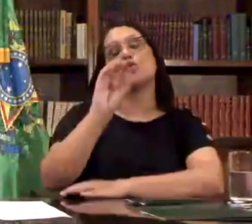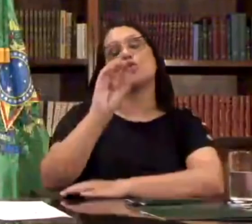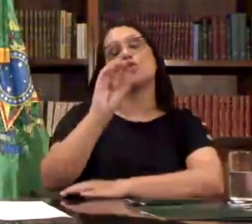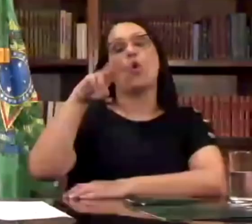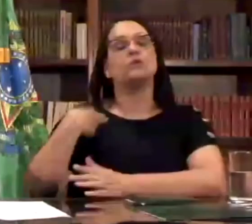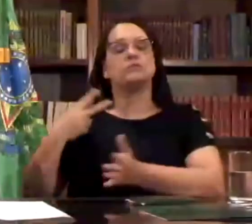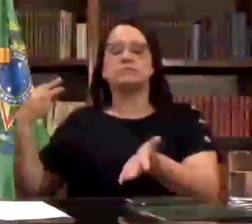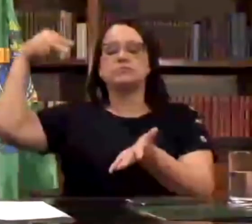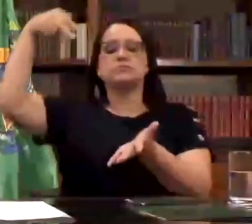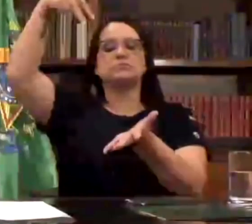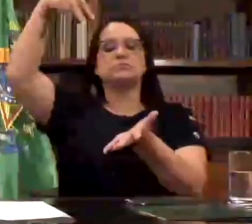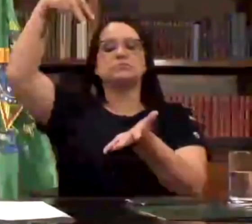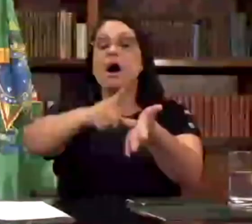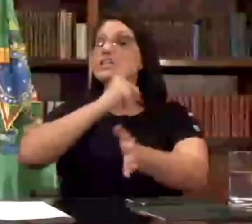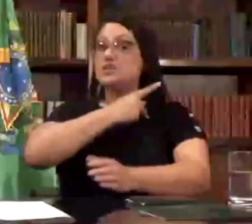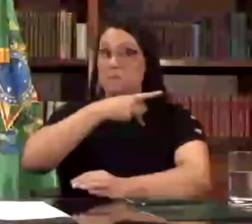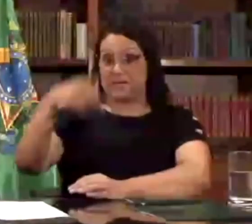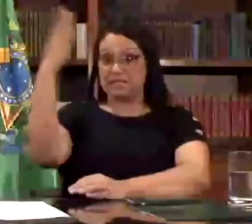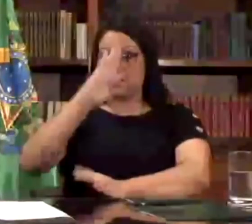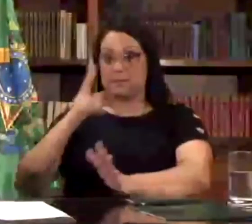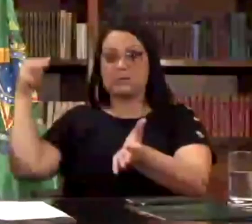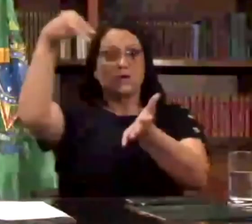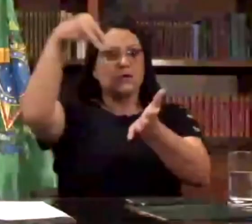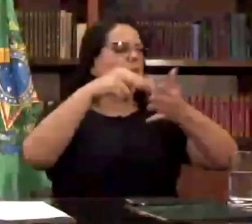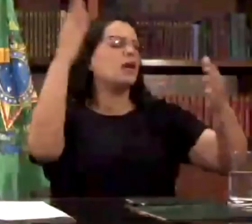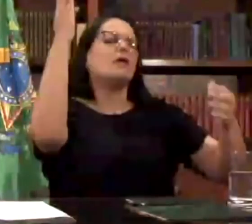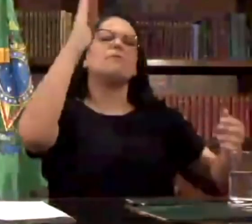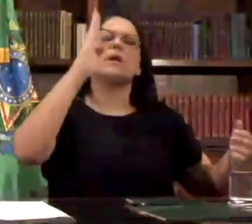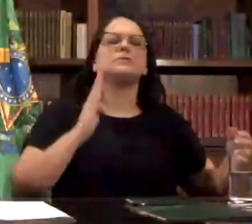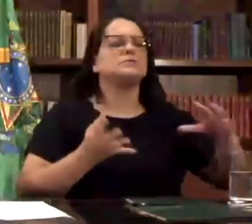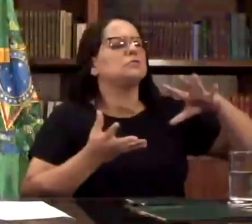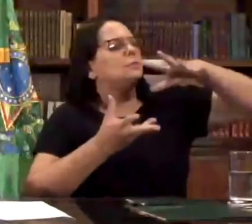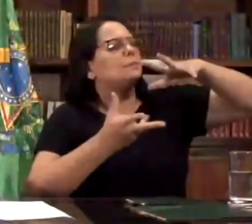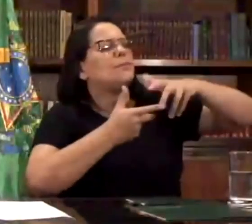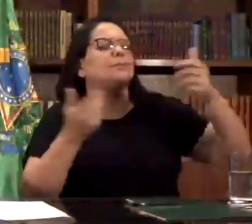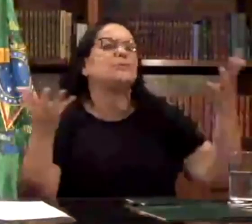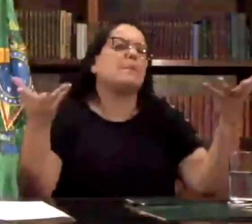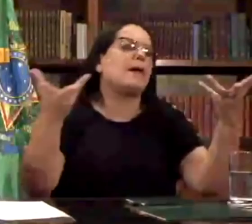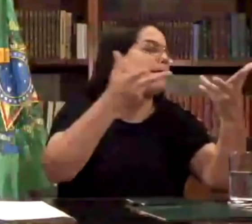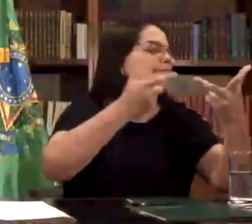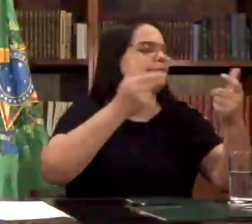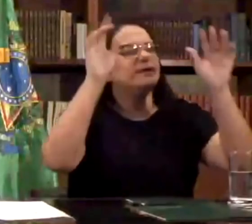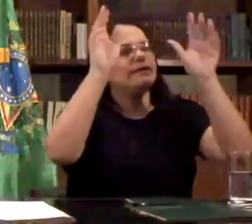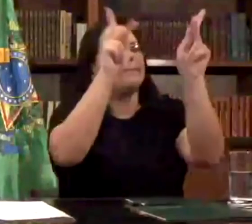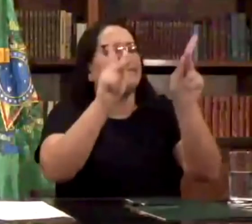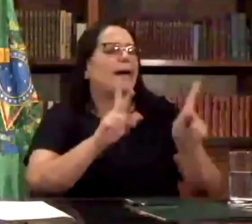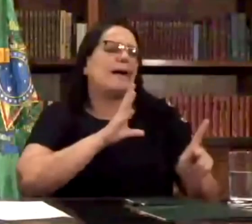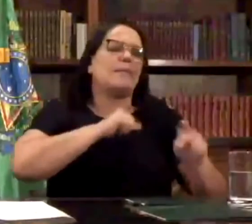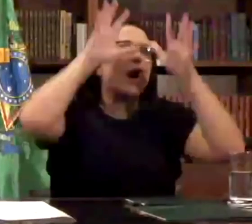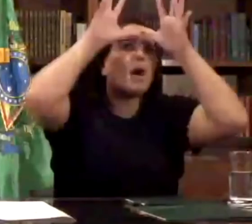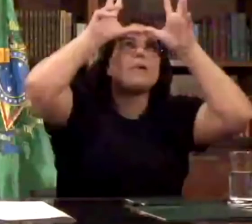outros presidentes quando iam lá, que sempre falavam que estava tudo uma maravilha no mundo, paz e amor, a Amazônia não estava